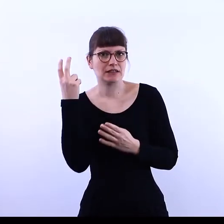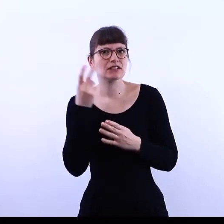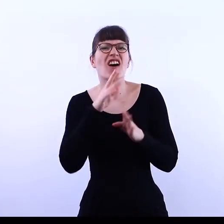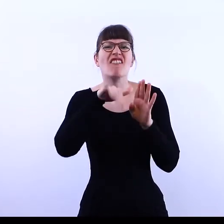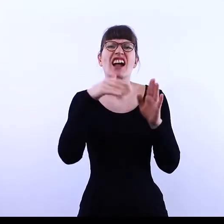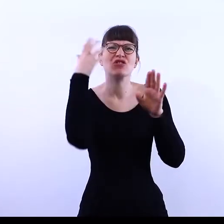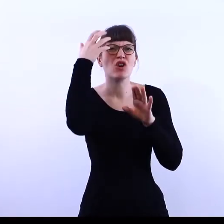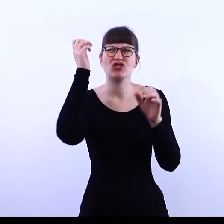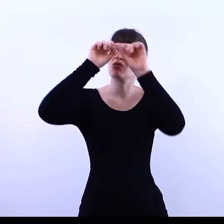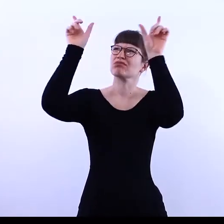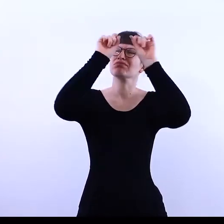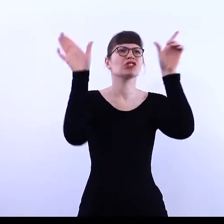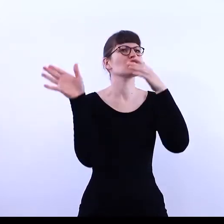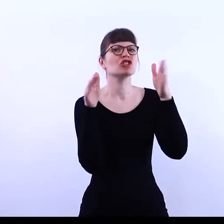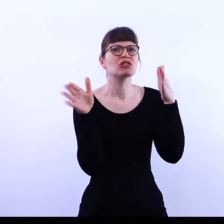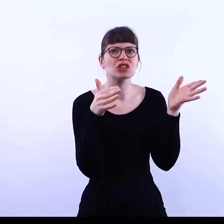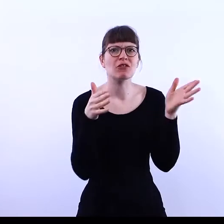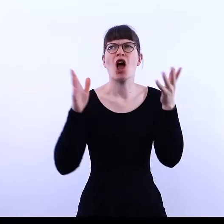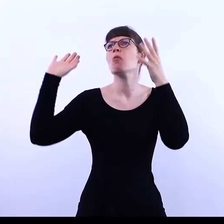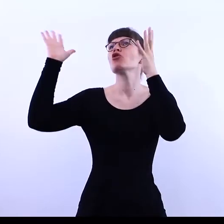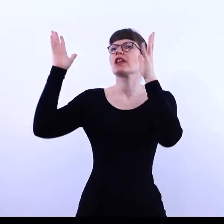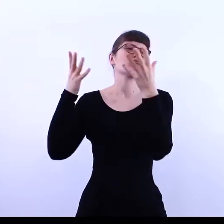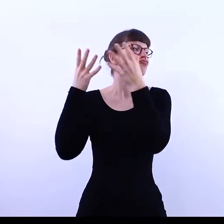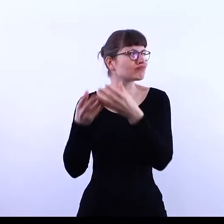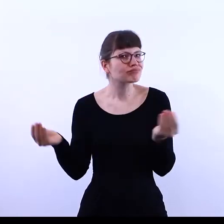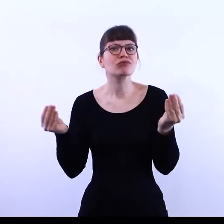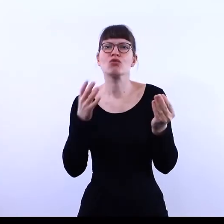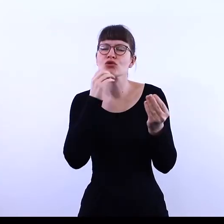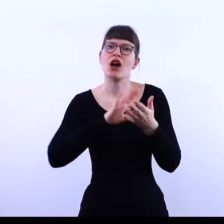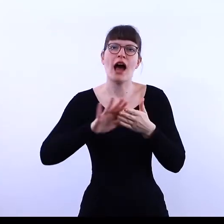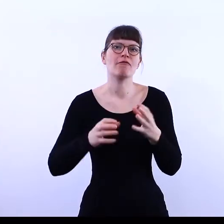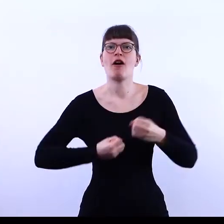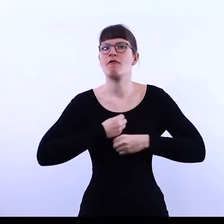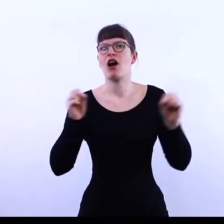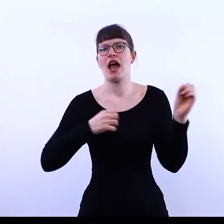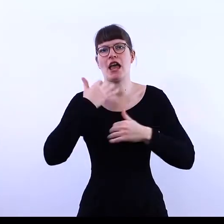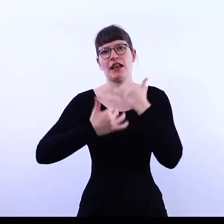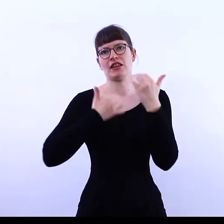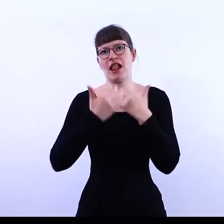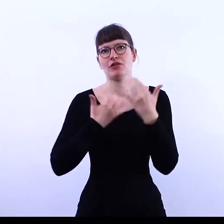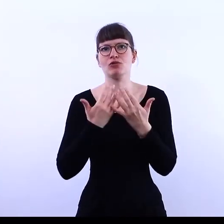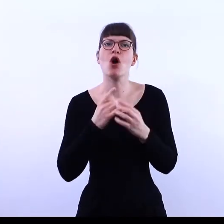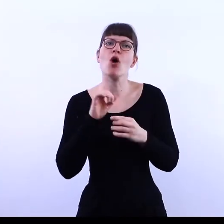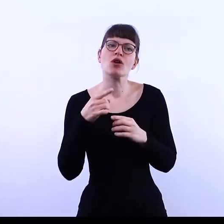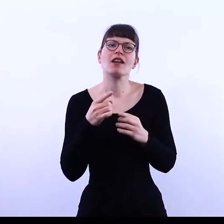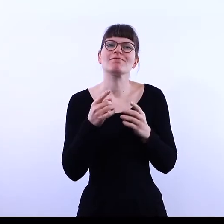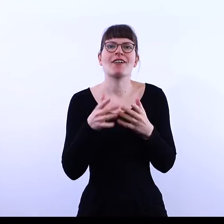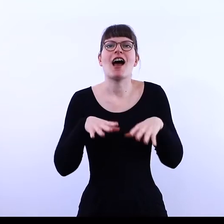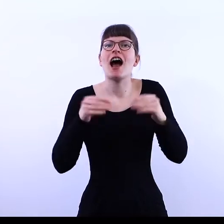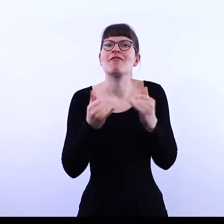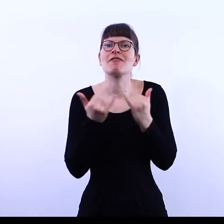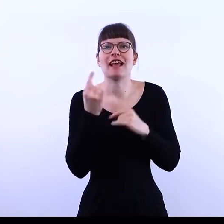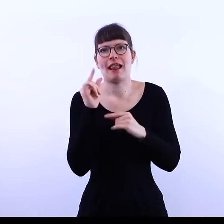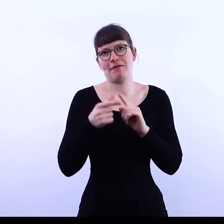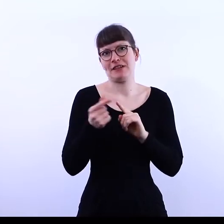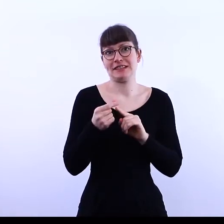die Relevanz von Entmystifizierung einfach so erzählen. Und ich möchte mit einer kleinen Anekdote starten, die sich